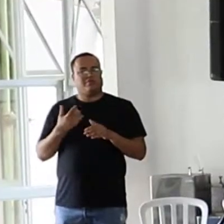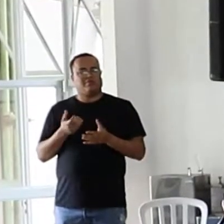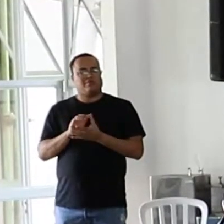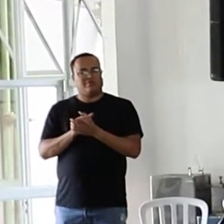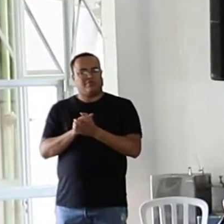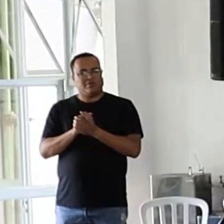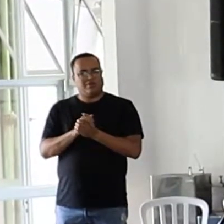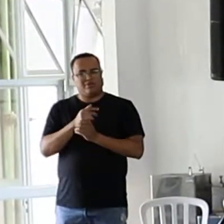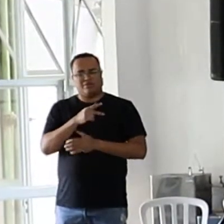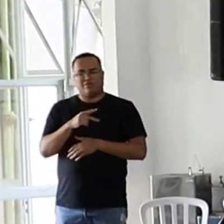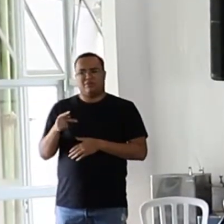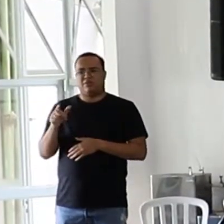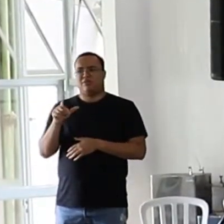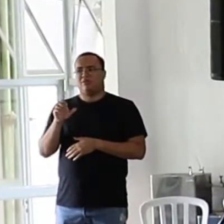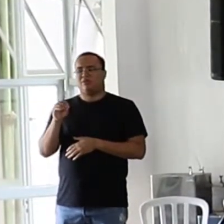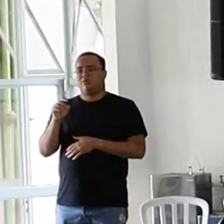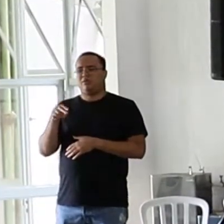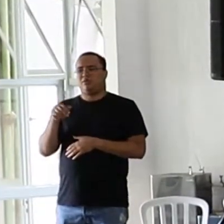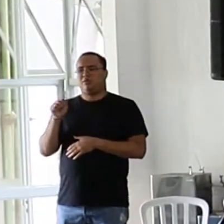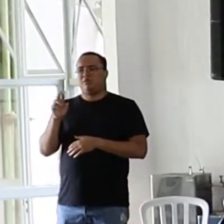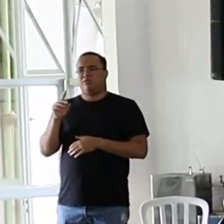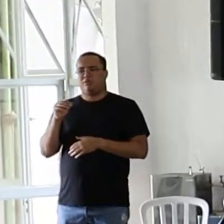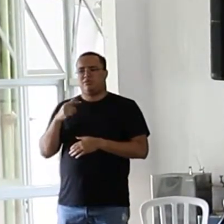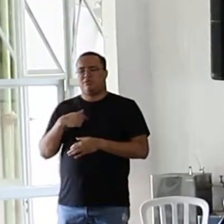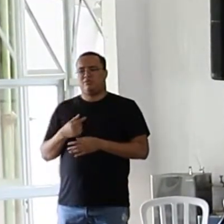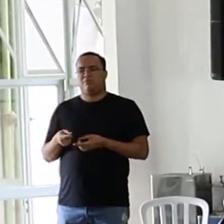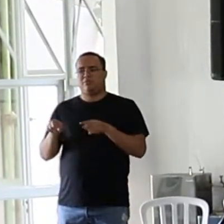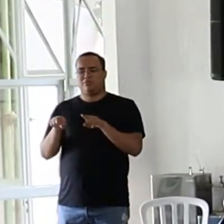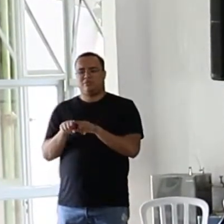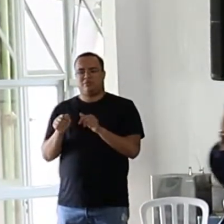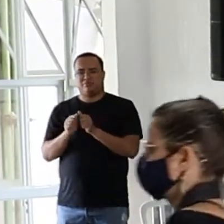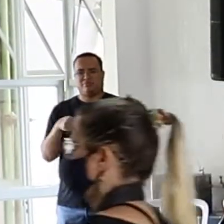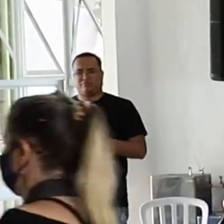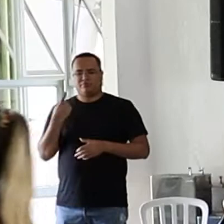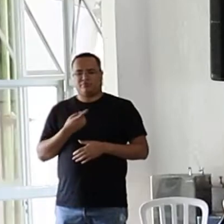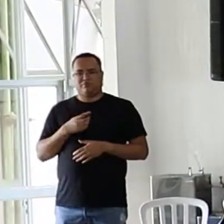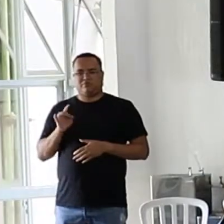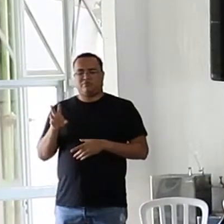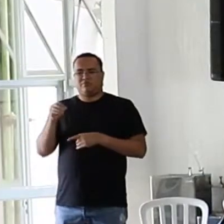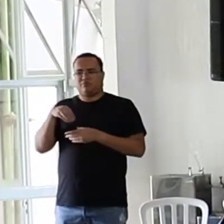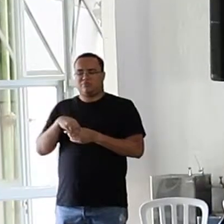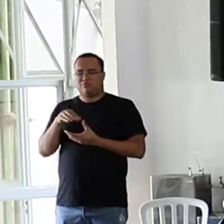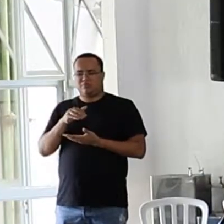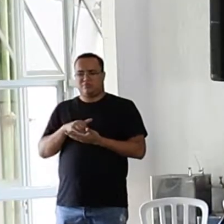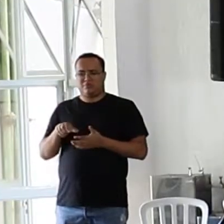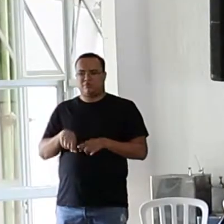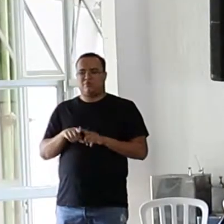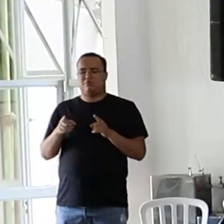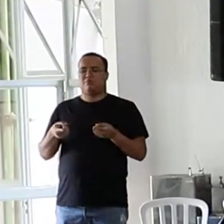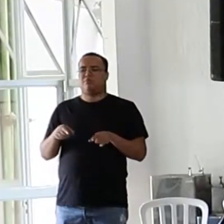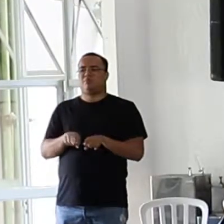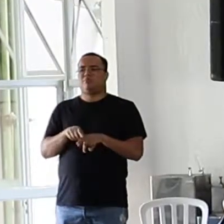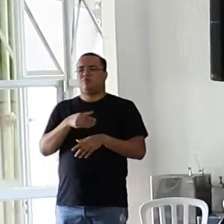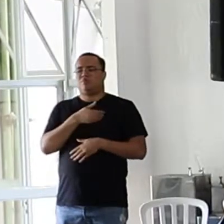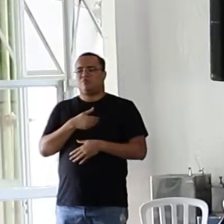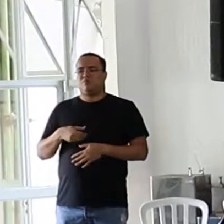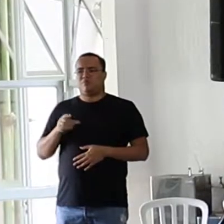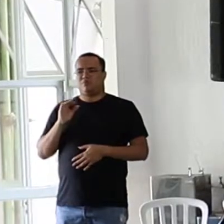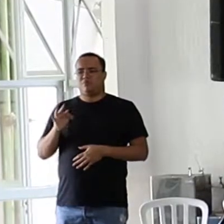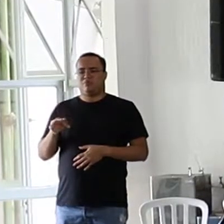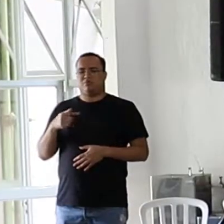esses tipos de comenta alcançar o resultado que precisa alcançar e mais do que isso como a participação ativa da secretaria nesse processo